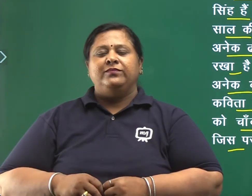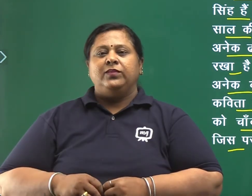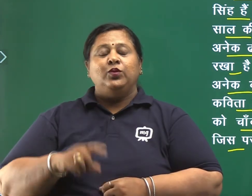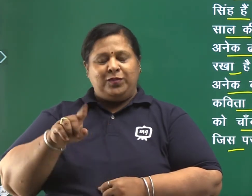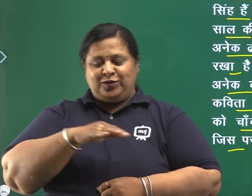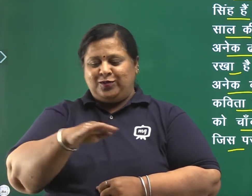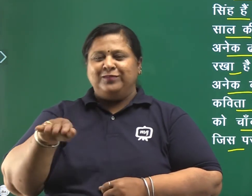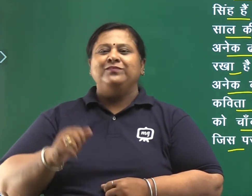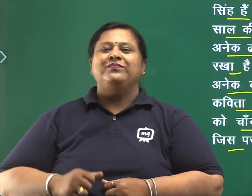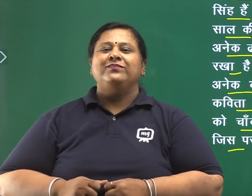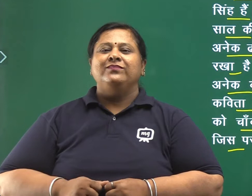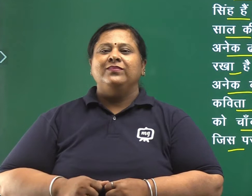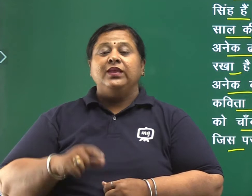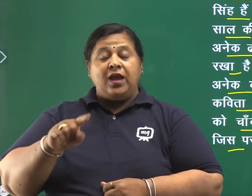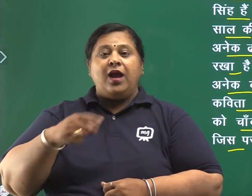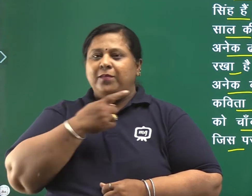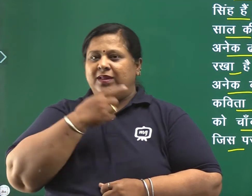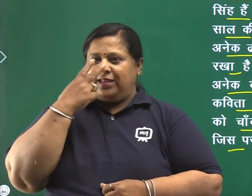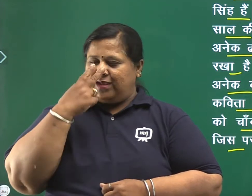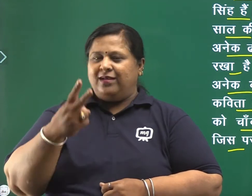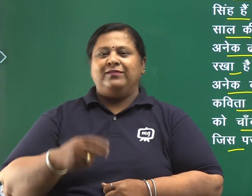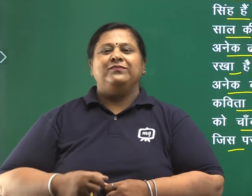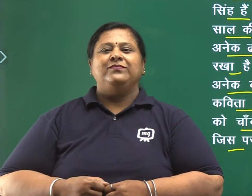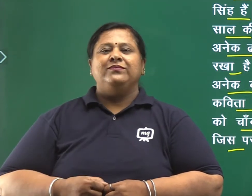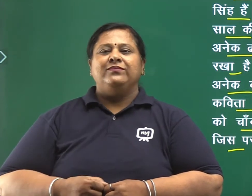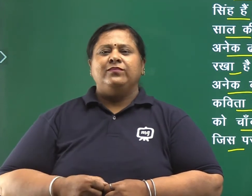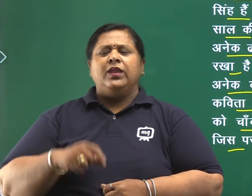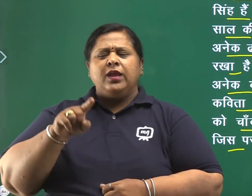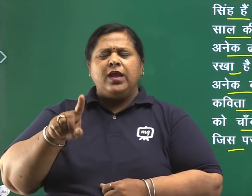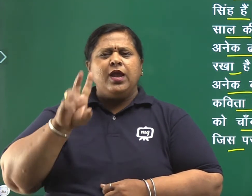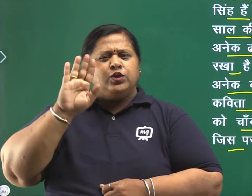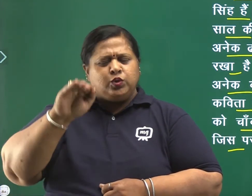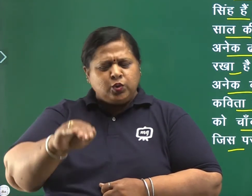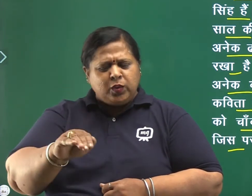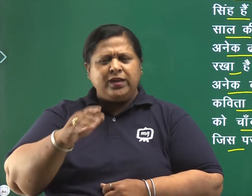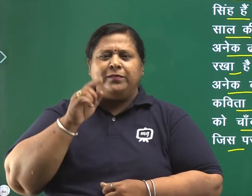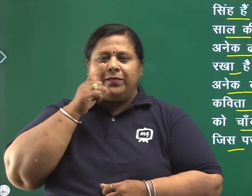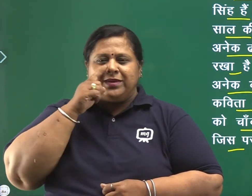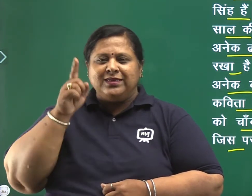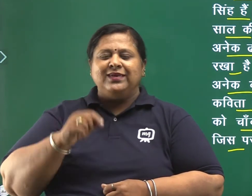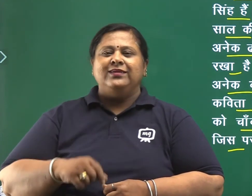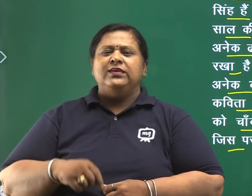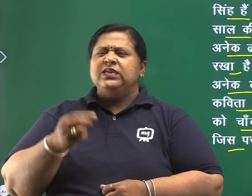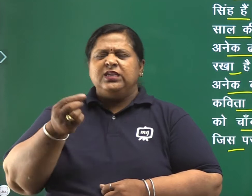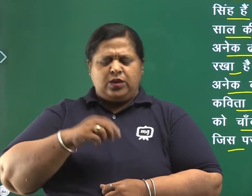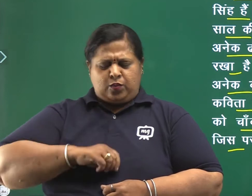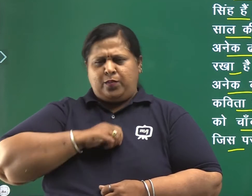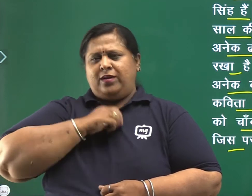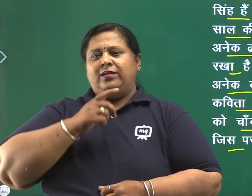तो बच्चों, यहाँ हमने देखा कि एक छोटी बच्ची जिसकी उम्र